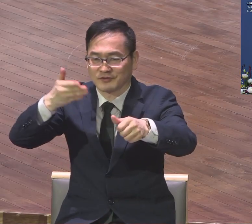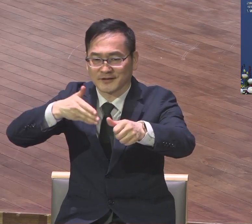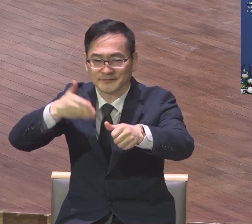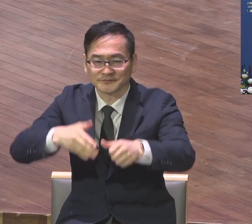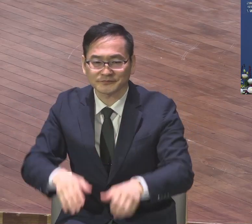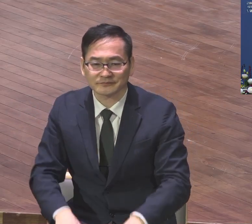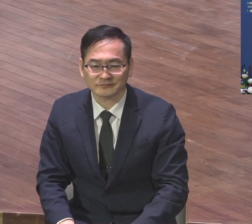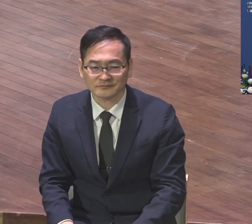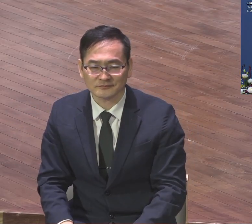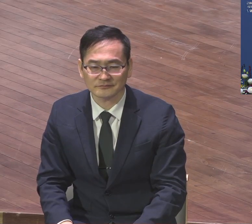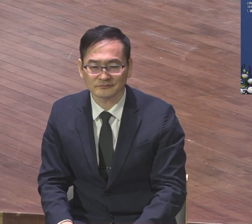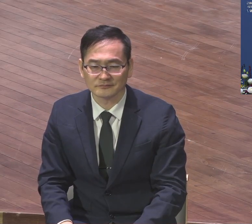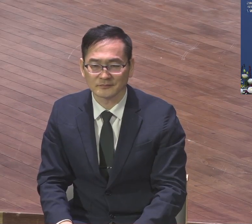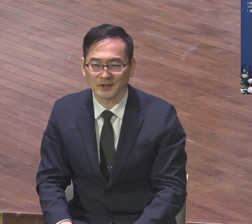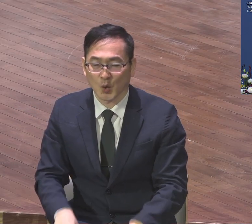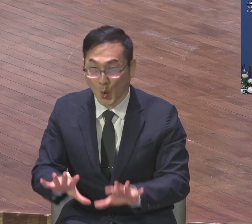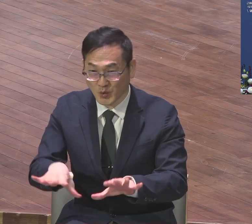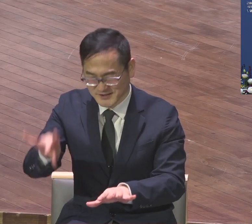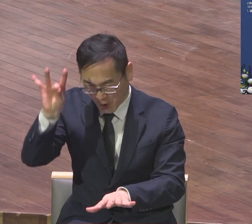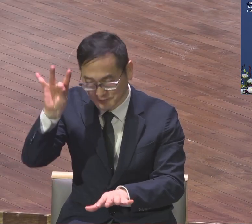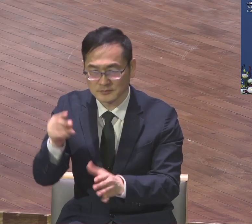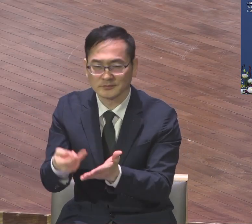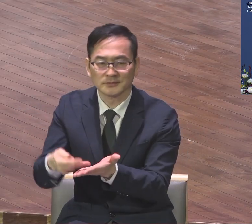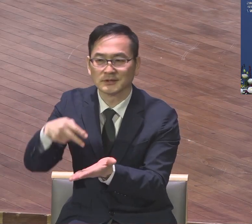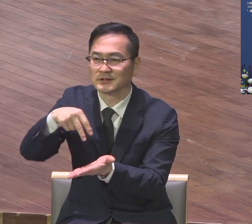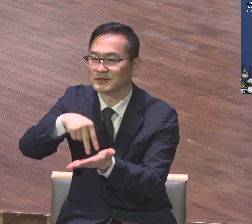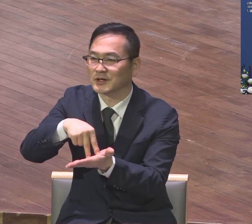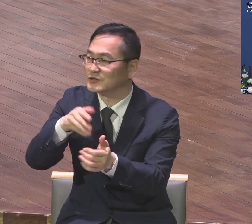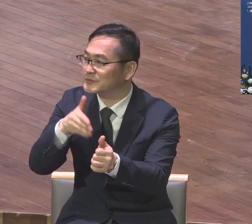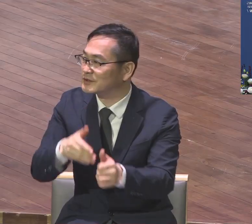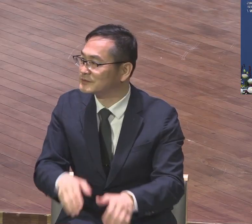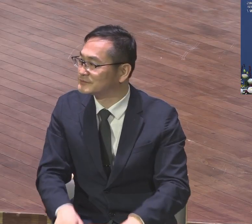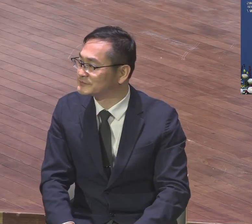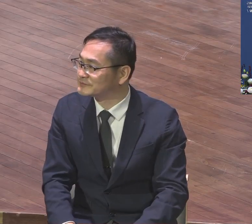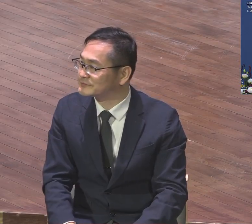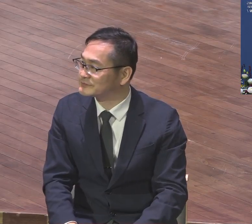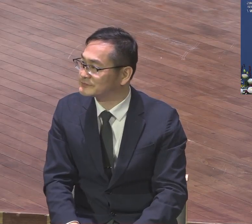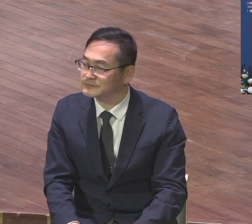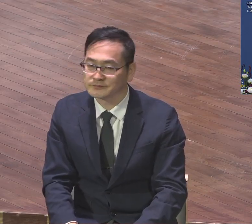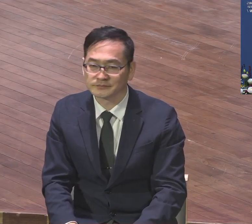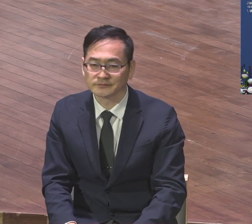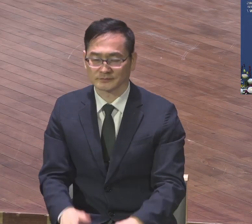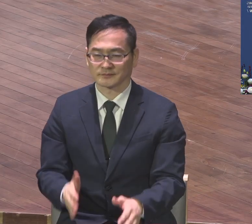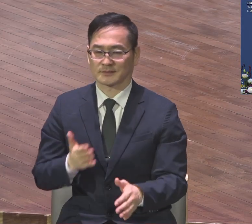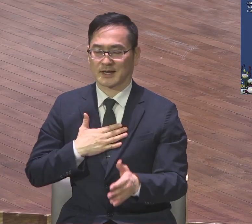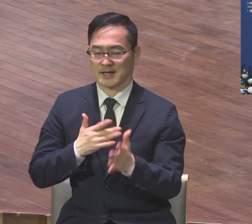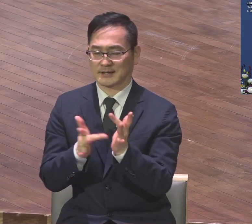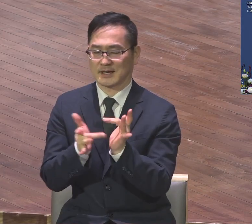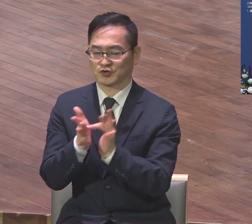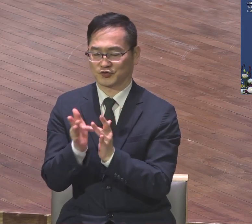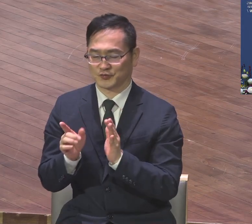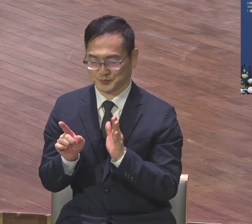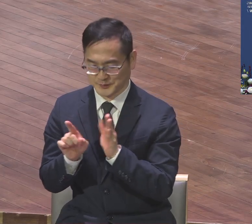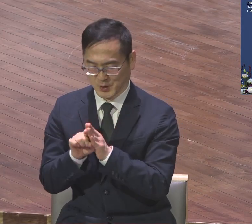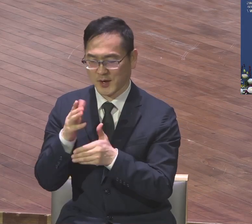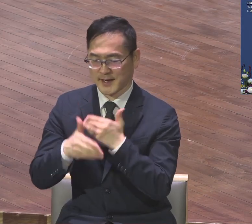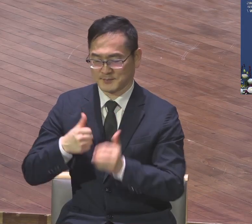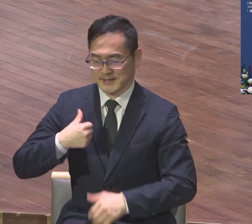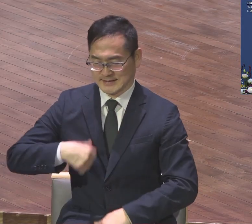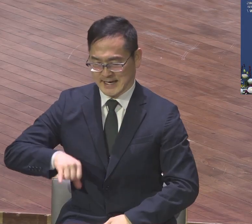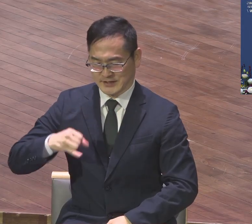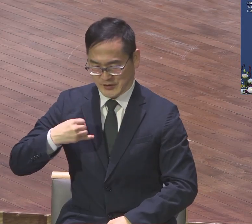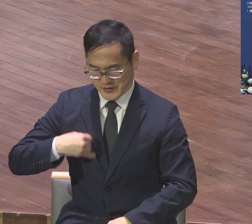제가 일어서는 것이 믿음의 고백이에요. 내가 예수님께 나가서 예수 믿고 내가 하나님의 자녀로